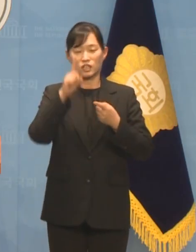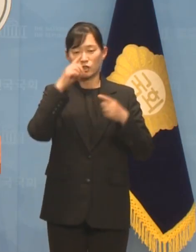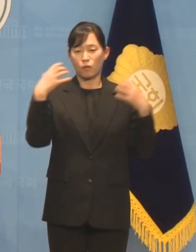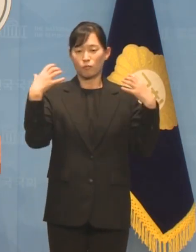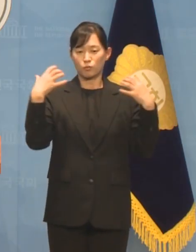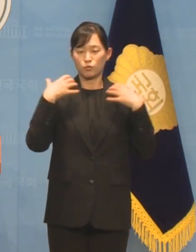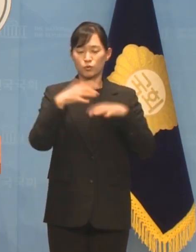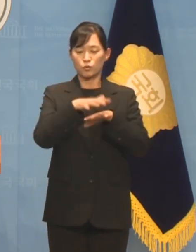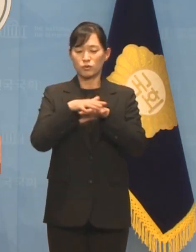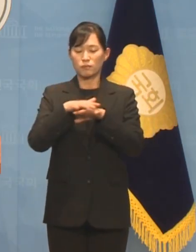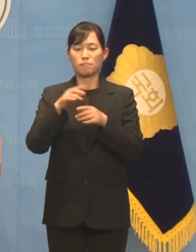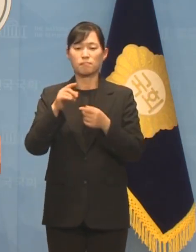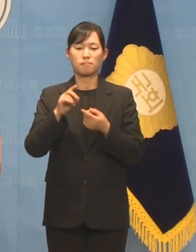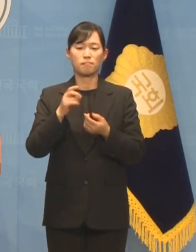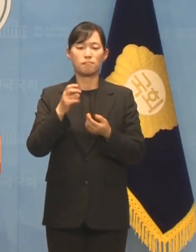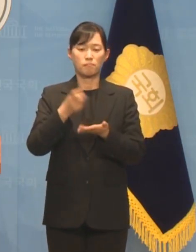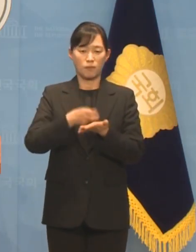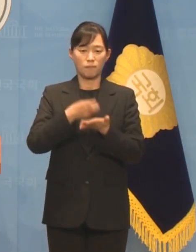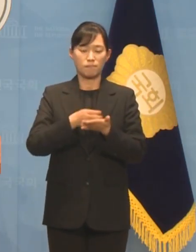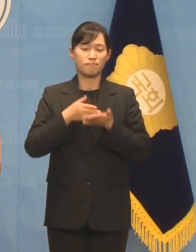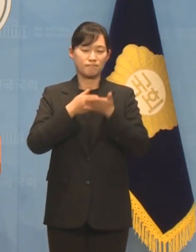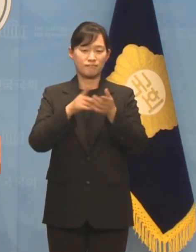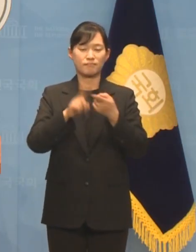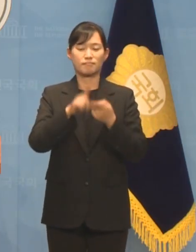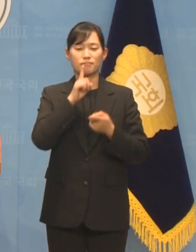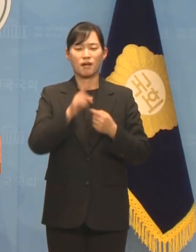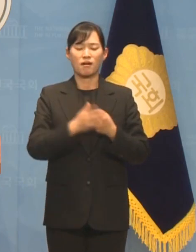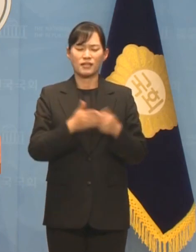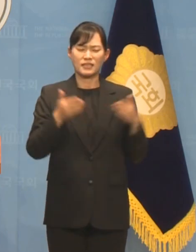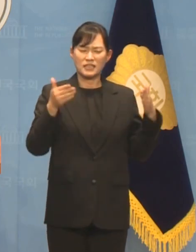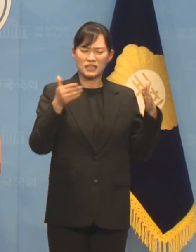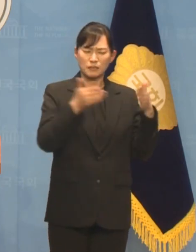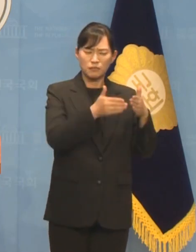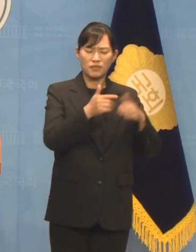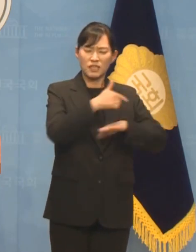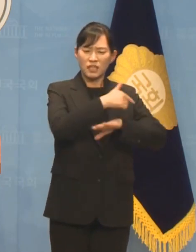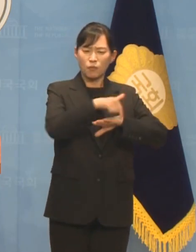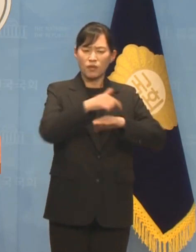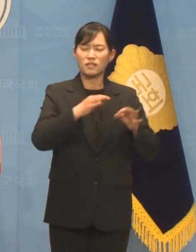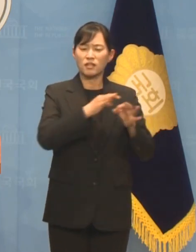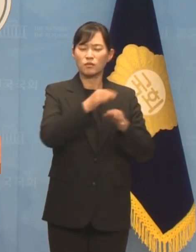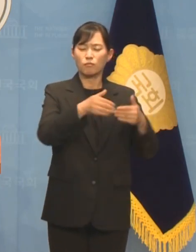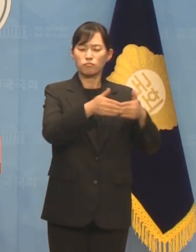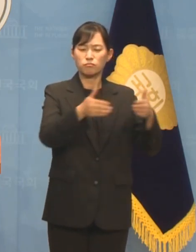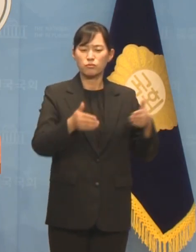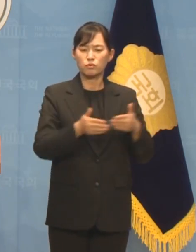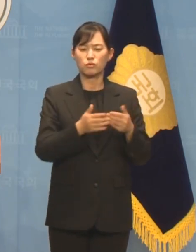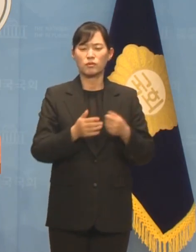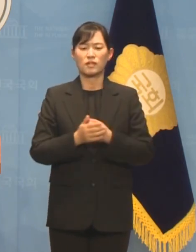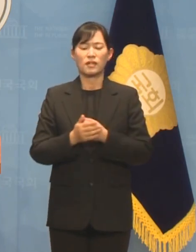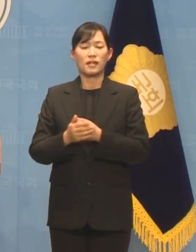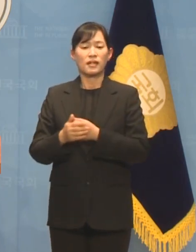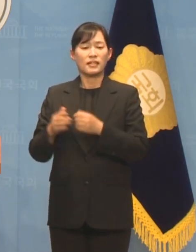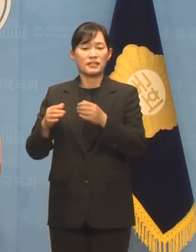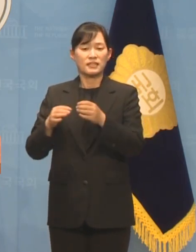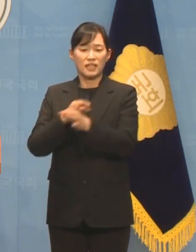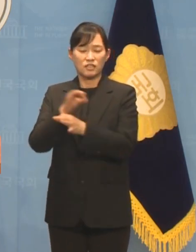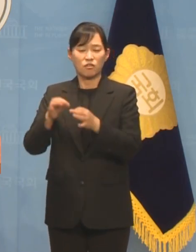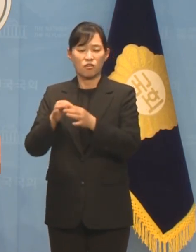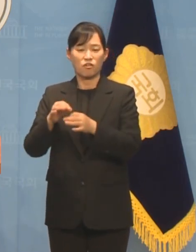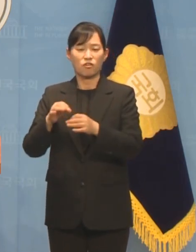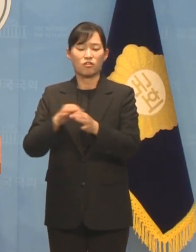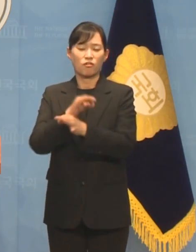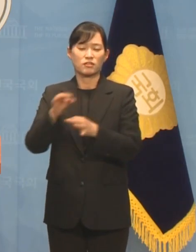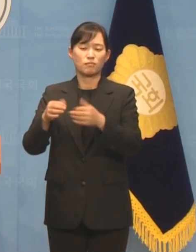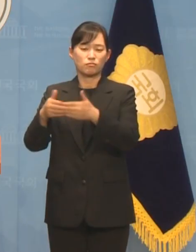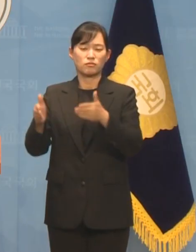대해서 입장을 밝힙니다. 과도하게 집중된 기획재정부를 기획예산처와 재정경제부로 다시 분할하는 내용의 법안을